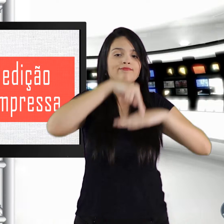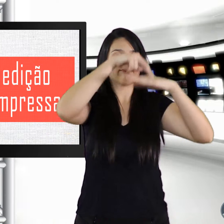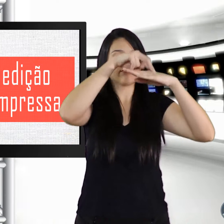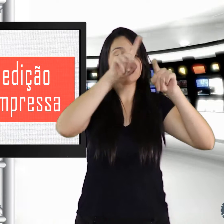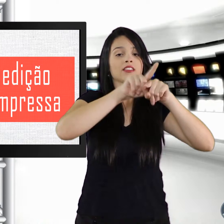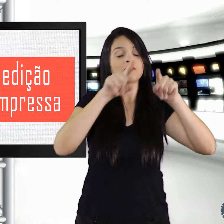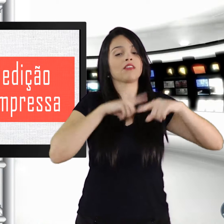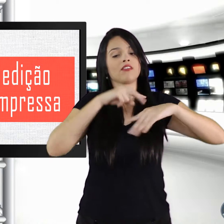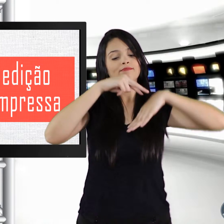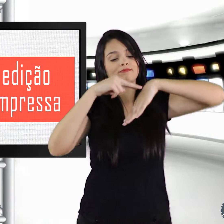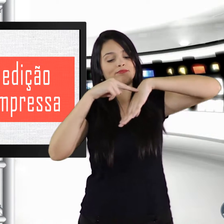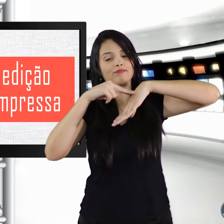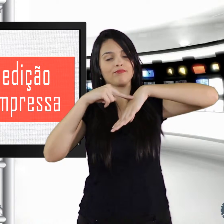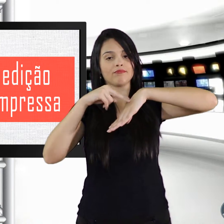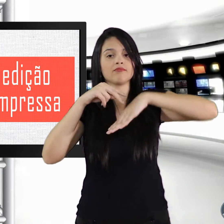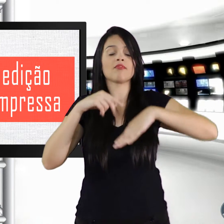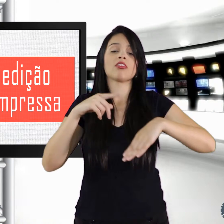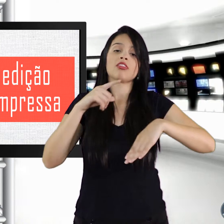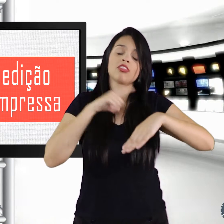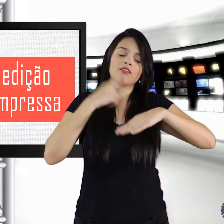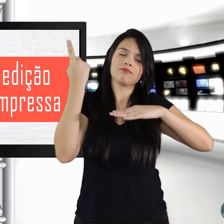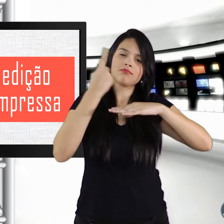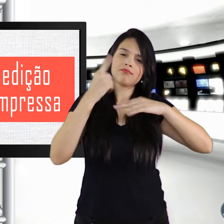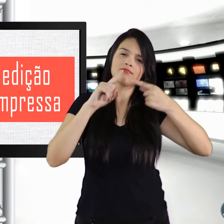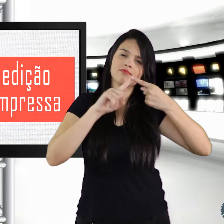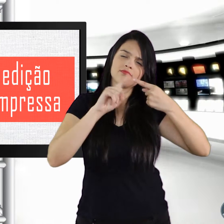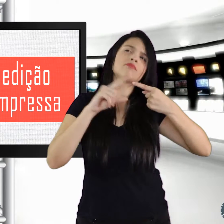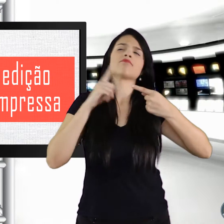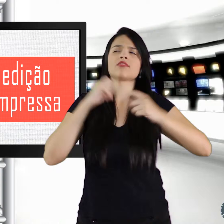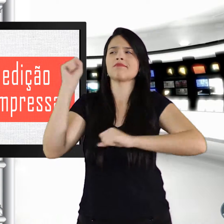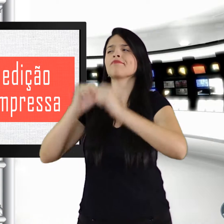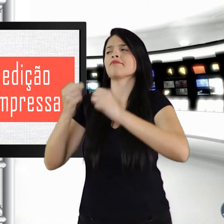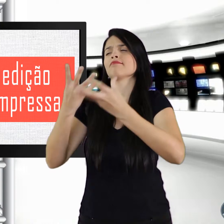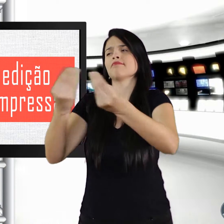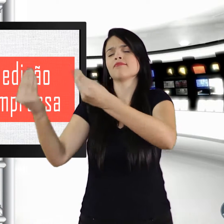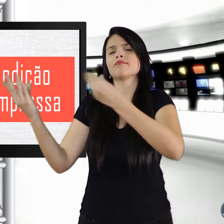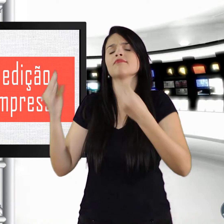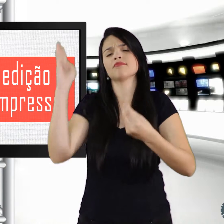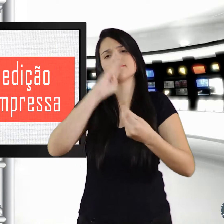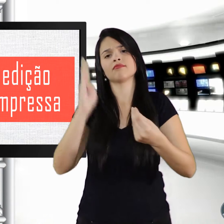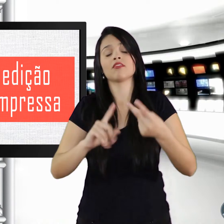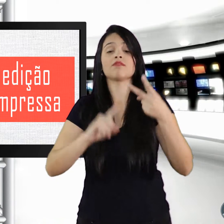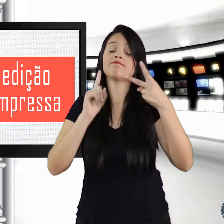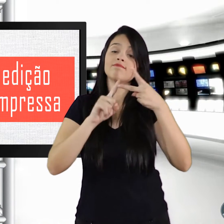inclinado. O primeiro conta com inúmeros fabricantes no Brasil. Já para o segundo tipo,